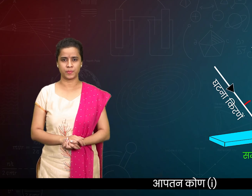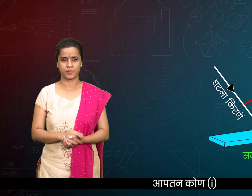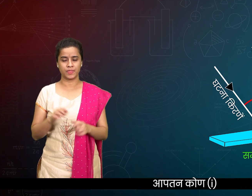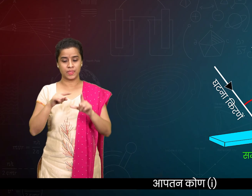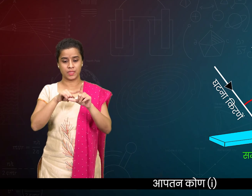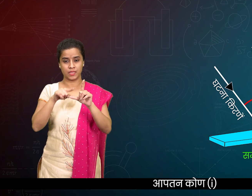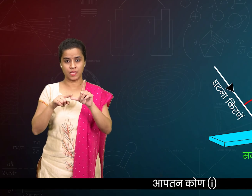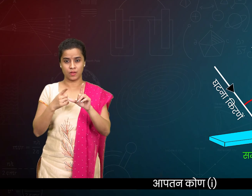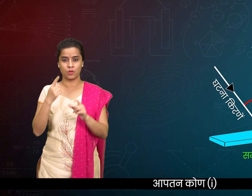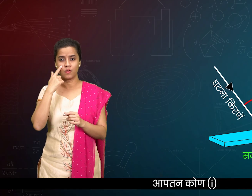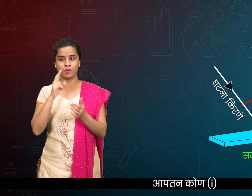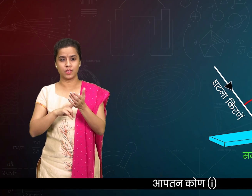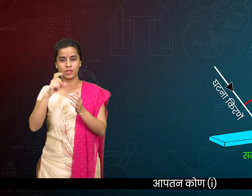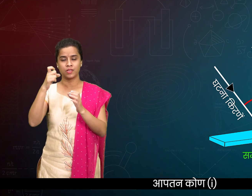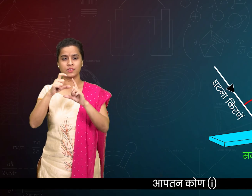आपतन कोण